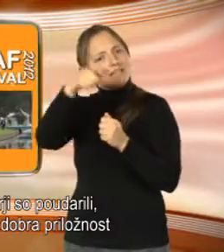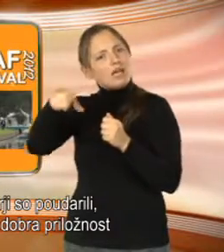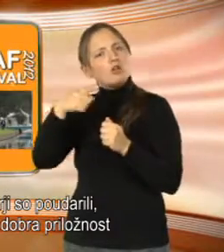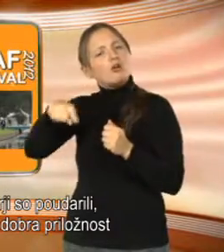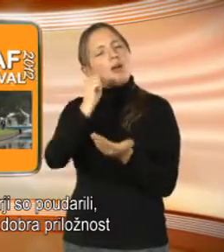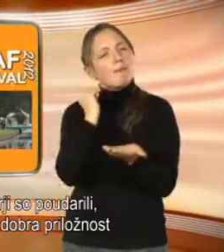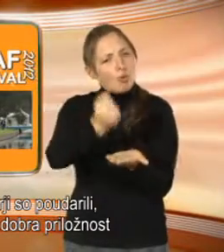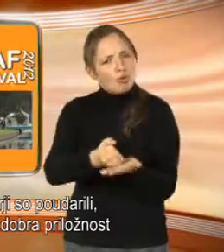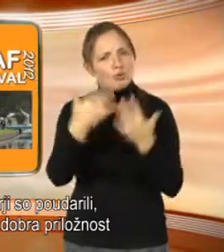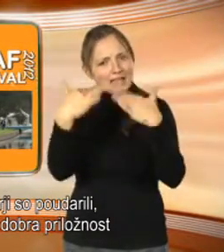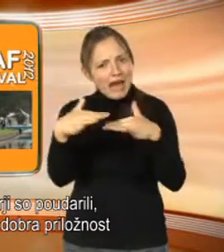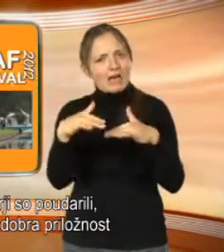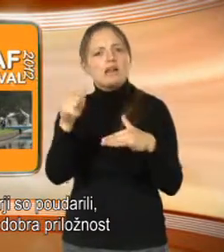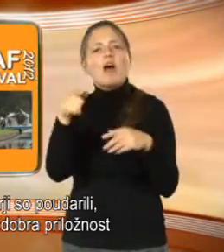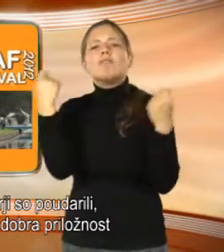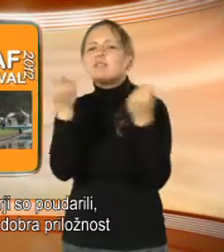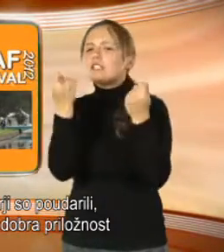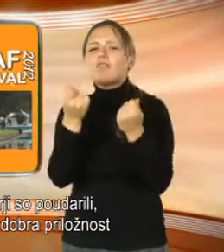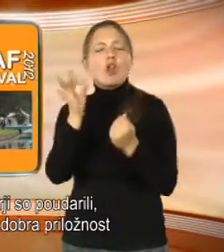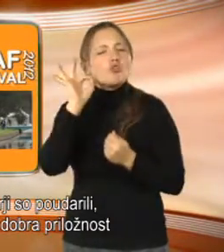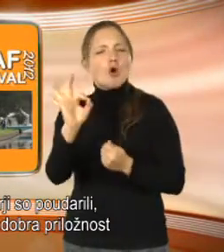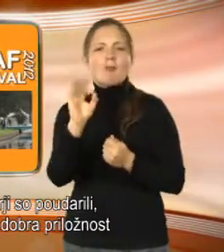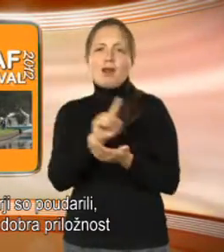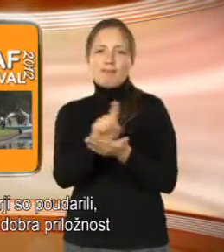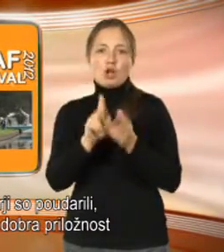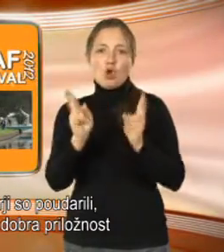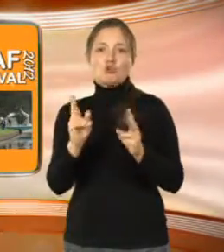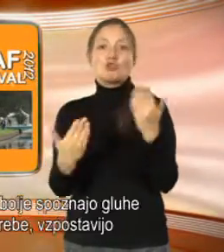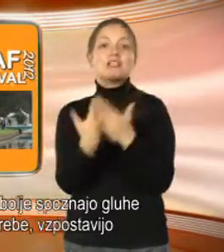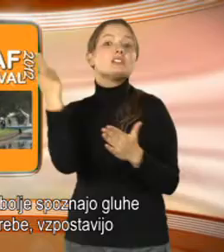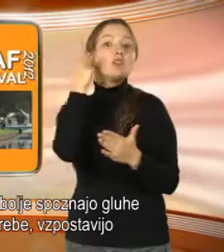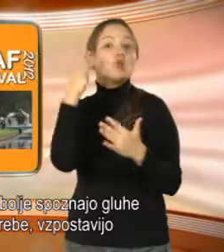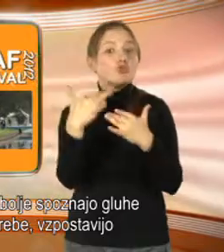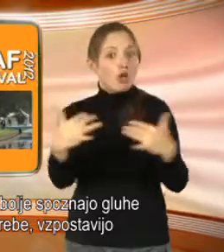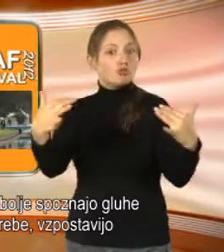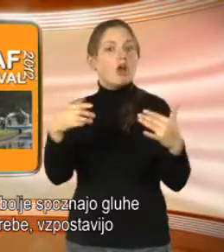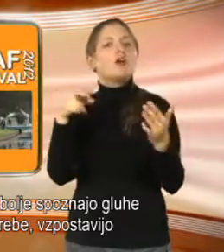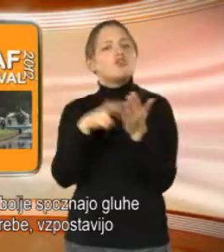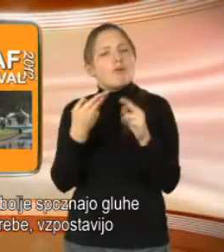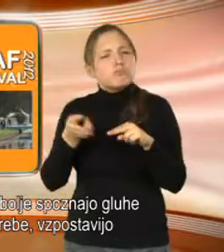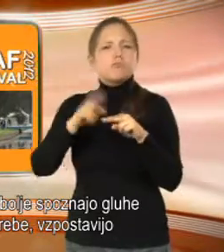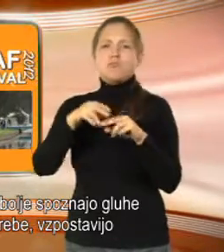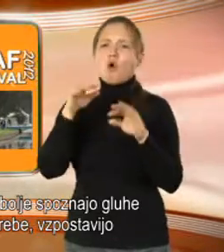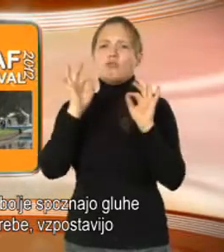Organizatorji so poudarili, da je festival dobra priložnost za slišeče, da še bolje spoznajo gluhe in njihove